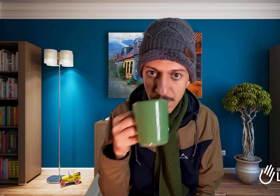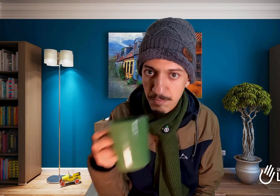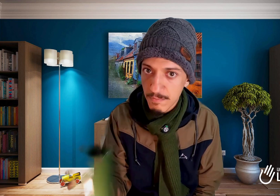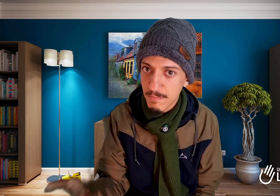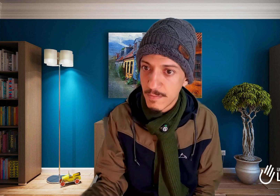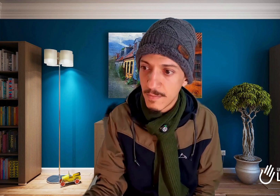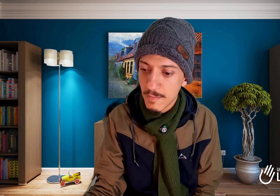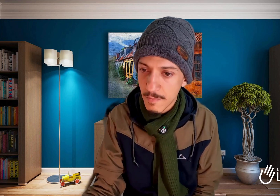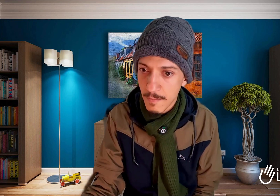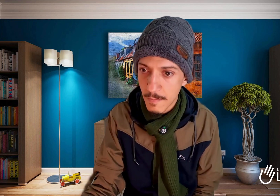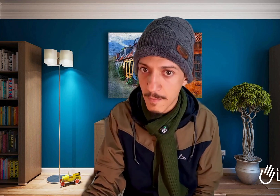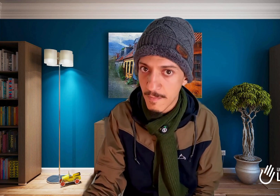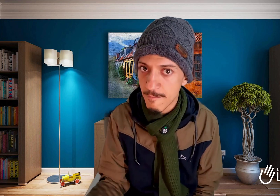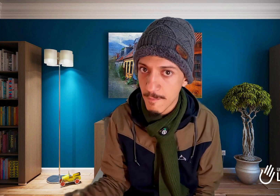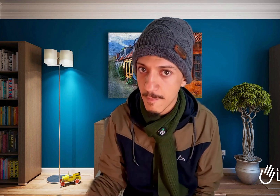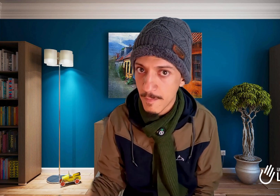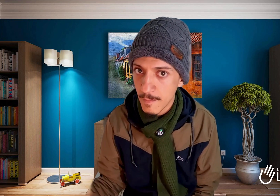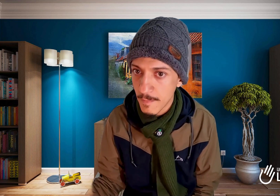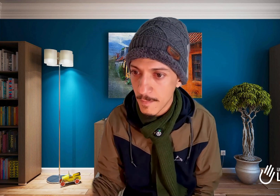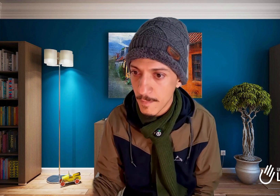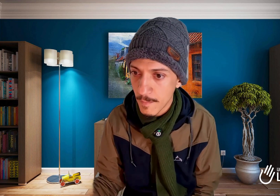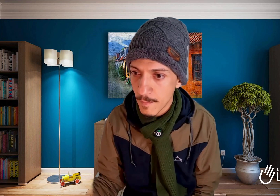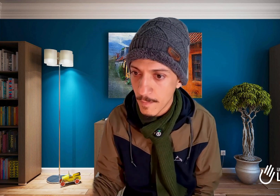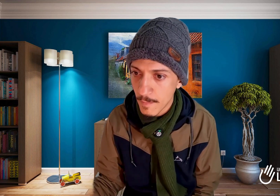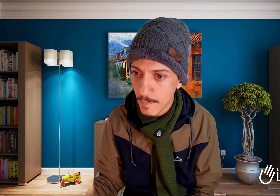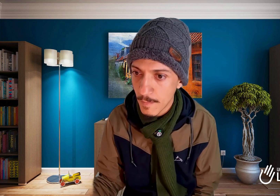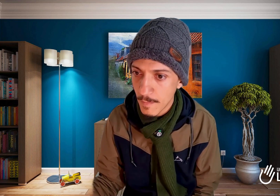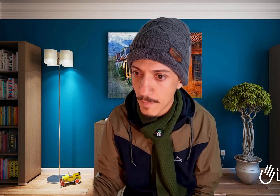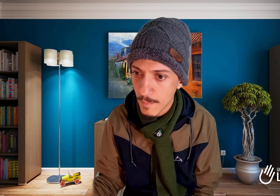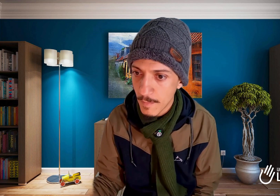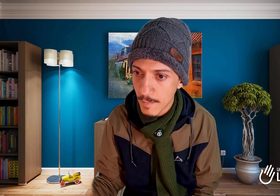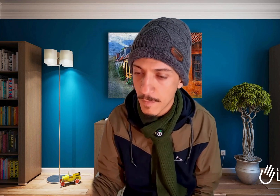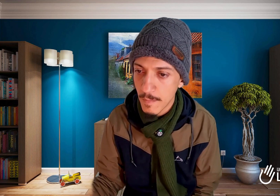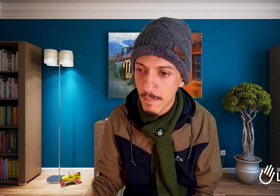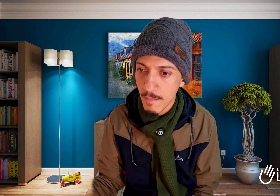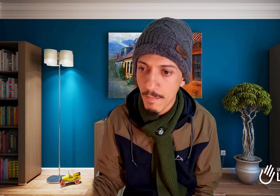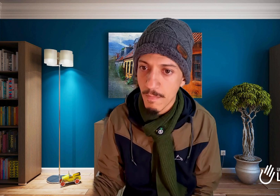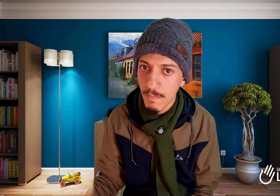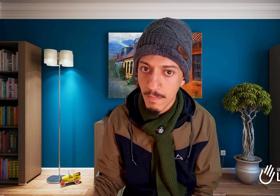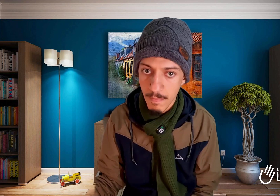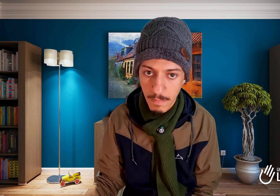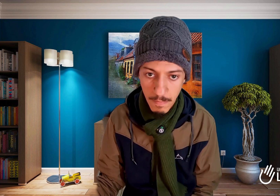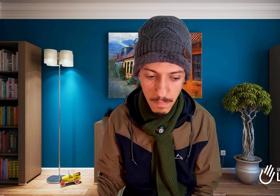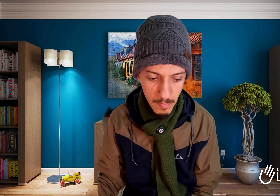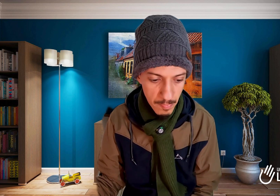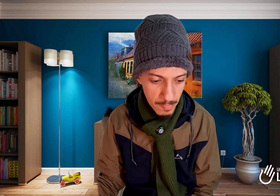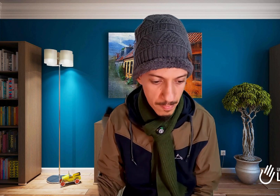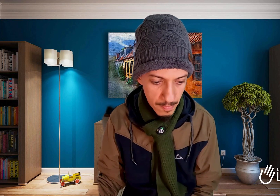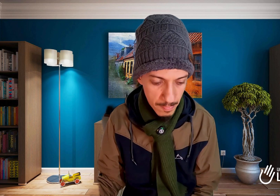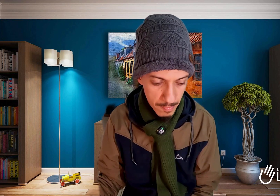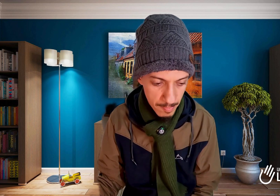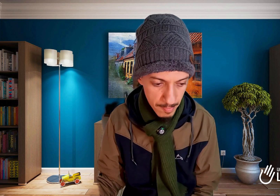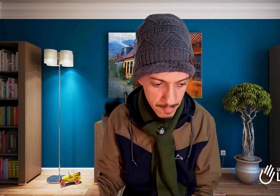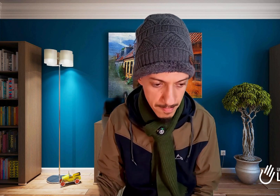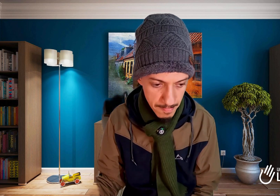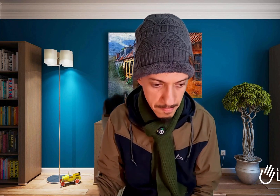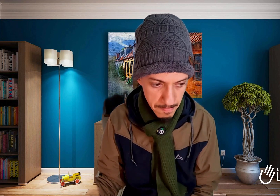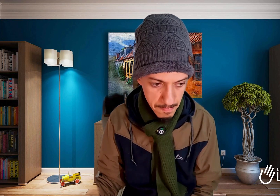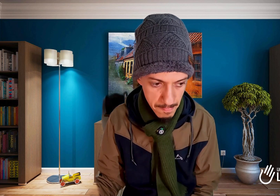Edneia pergunta: sou enfermeira e gostaria de saber como usar a Libras em